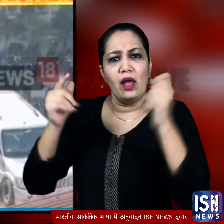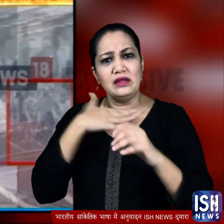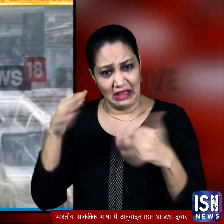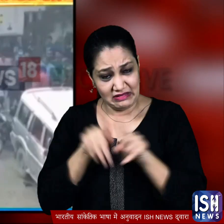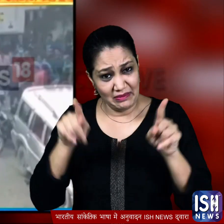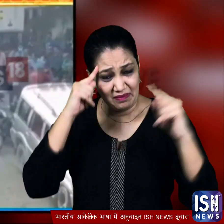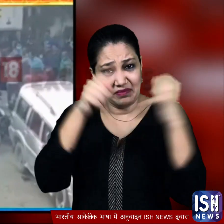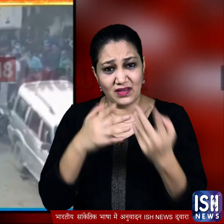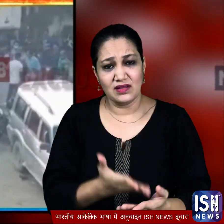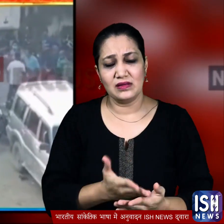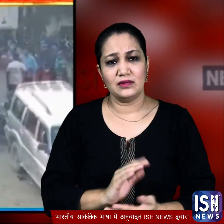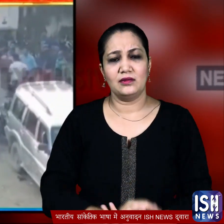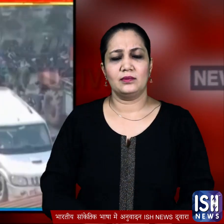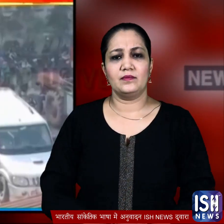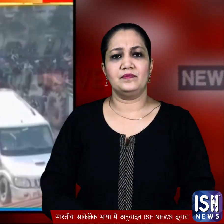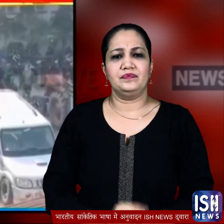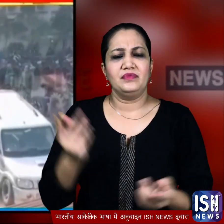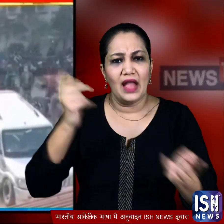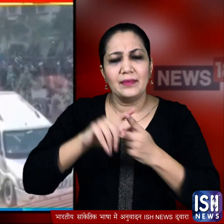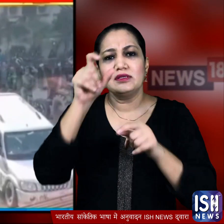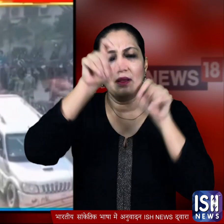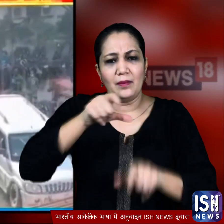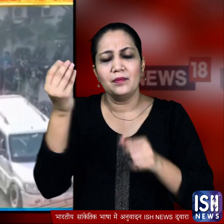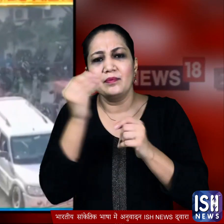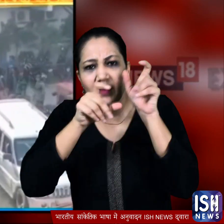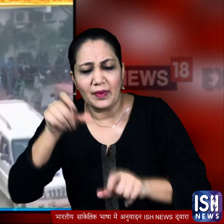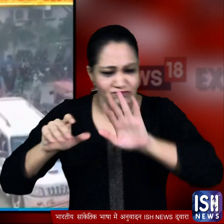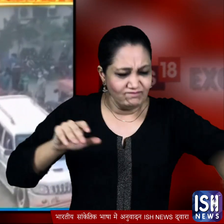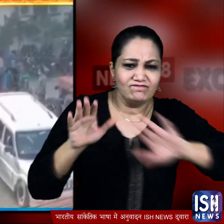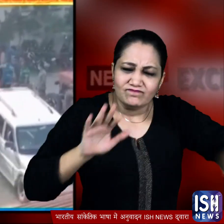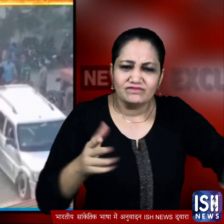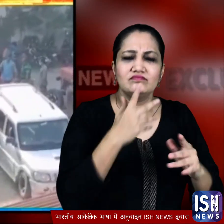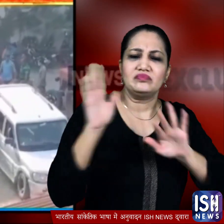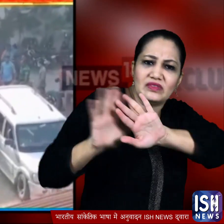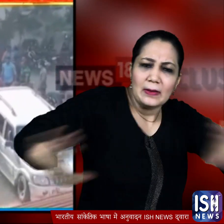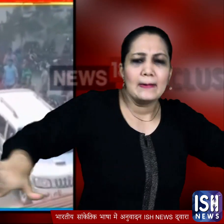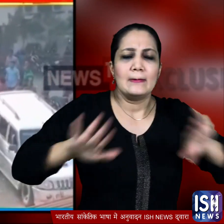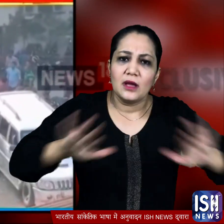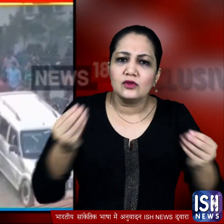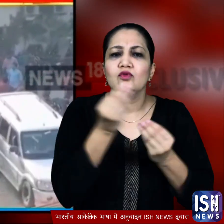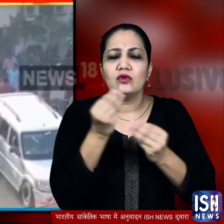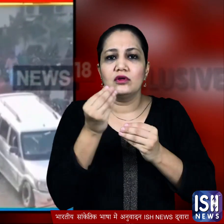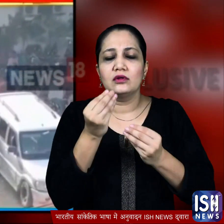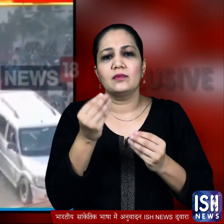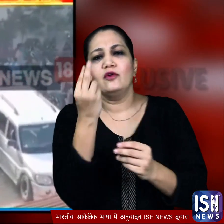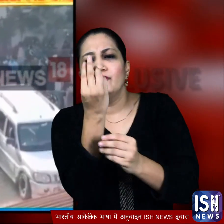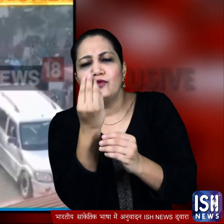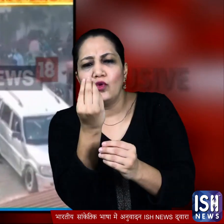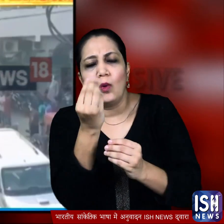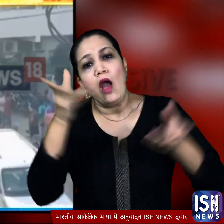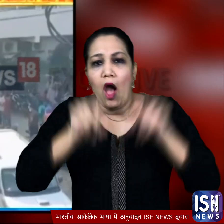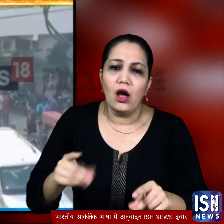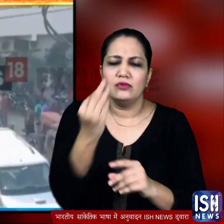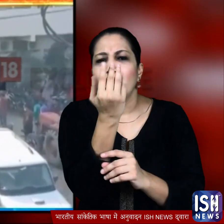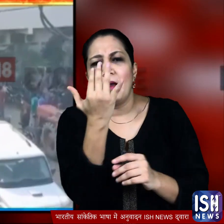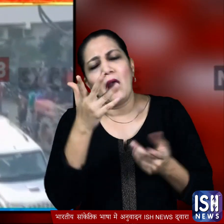ही दम लेंगे। डॉक्टर थोड़ी है, गुंडे हैं सब। इस दौरान कुछ लोगों ने उन आरोपियों को रोकने की कोशिश भी की। मामला शांत भी हुआ, लेकिन सिर्फ चंद मिनटों के